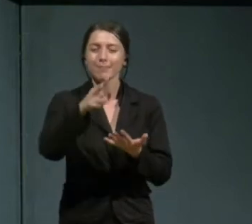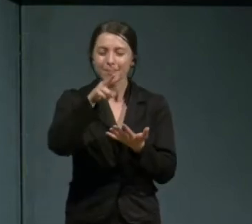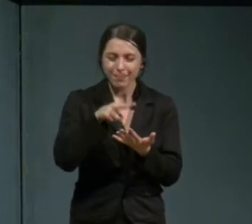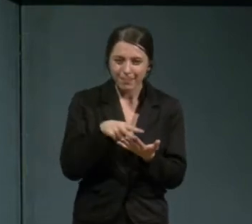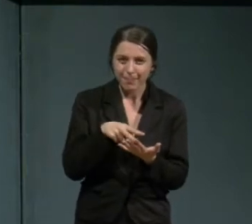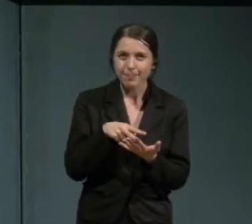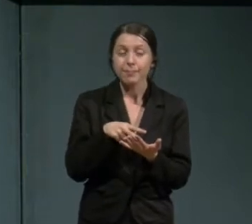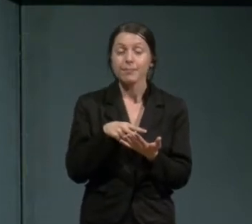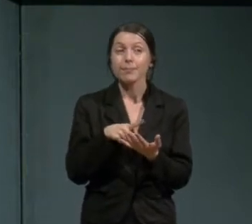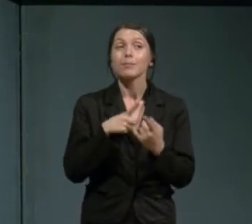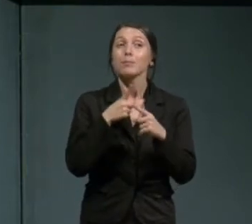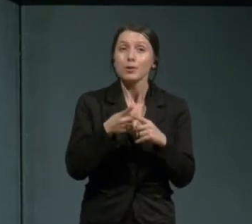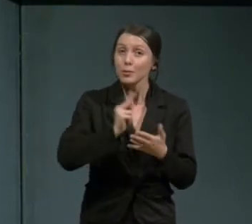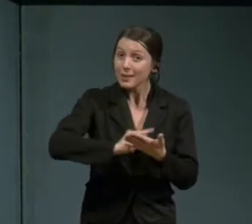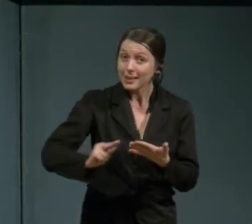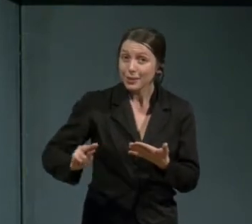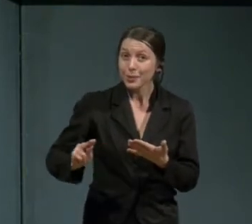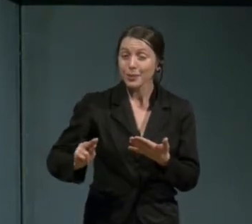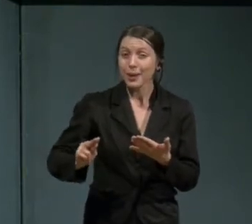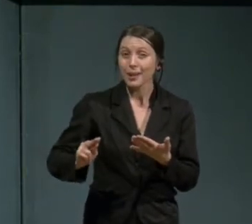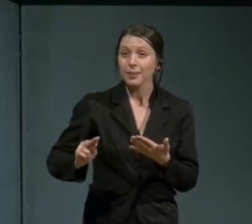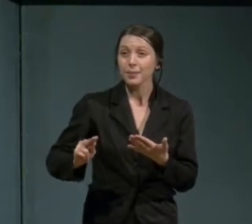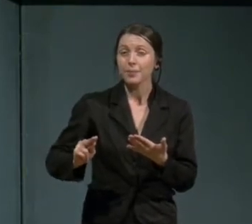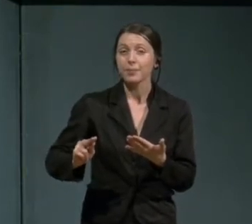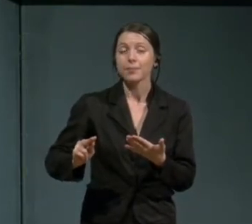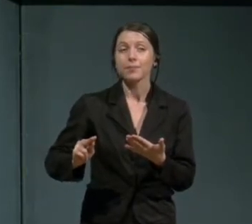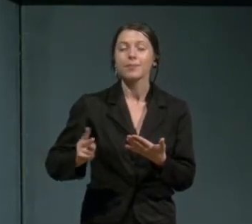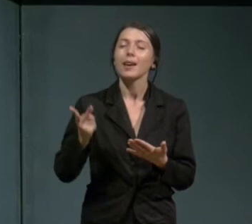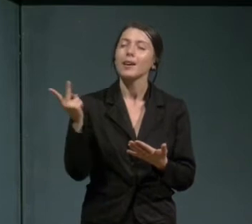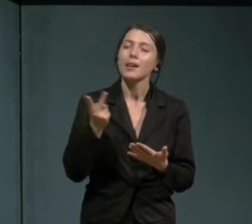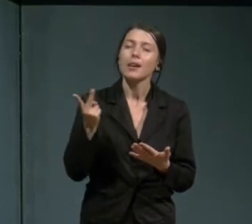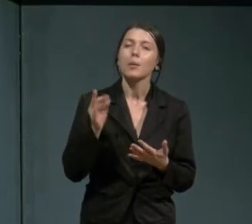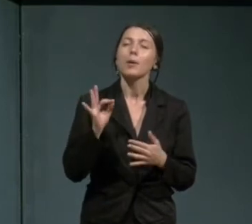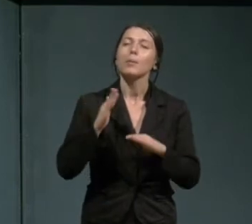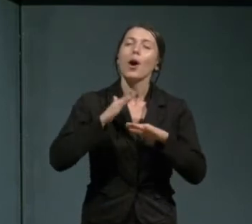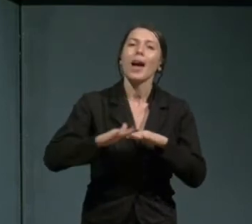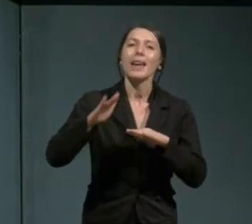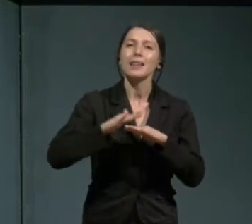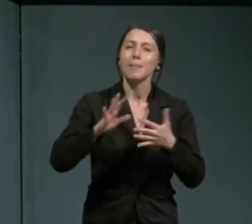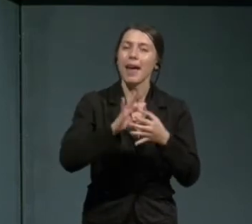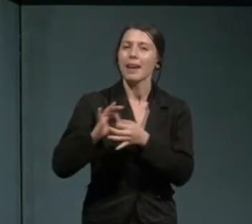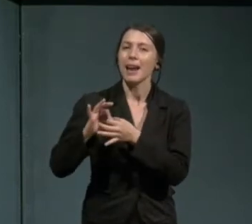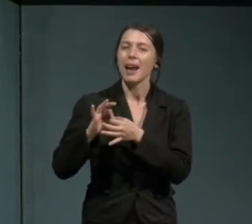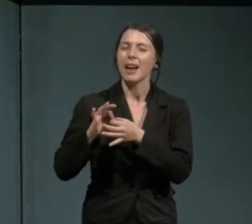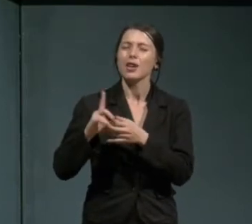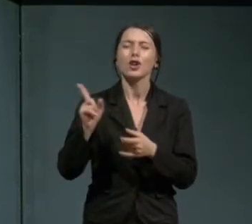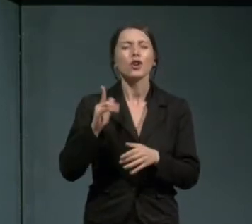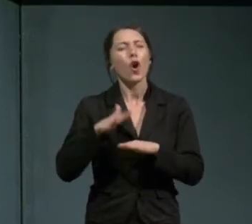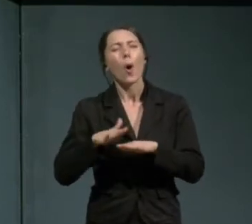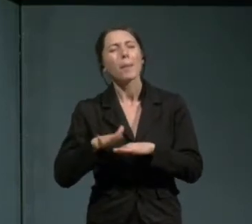ma anche la scrittura siano una questione di esperienza più che di